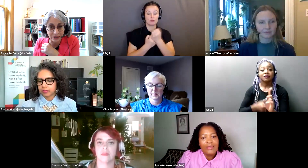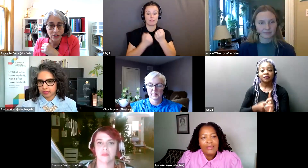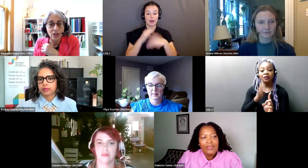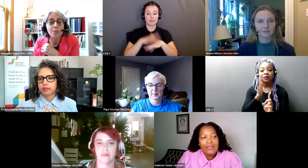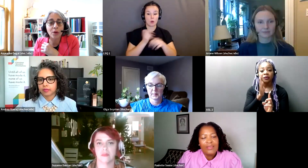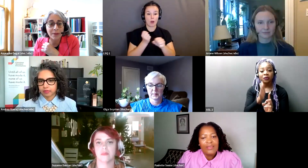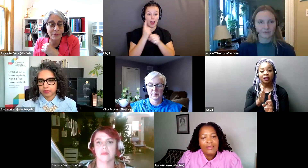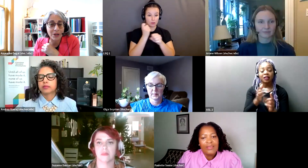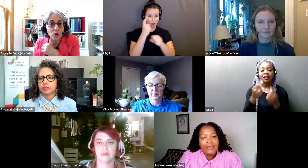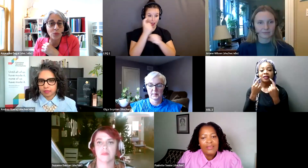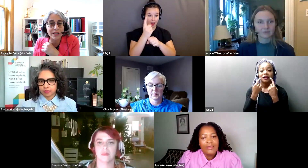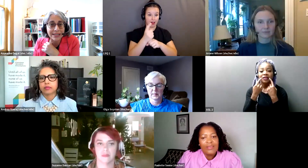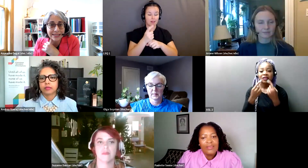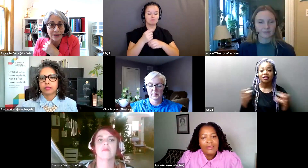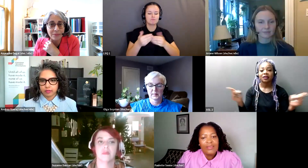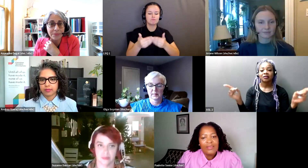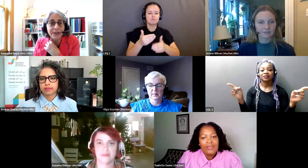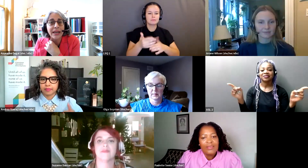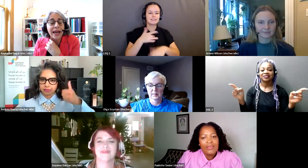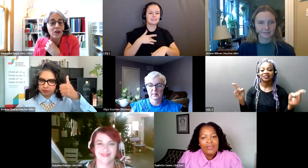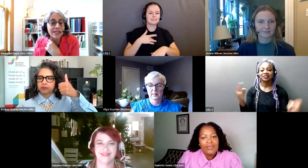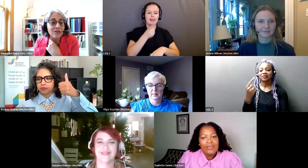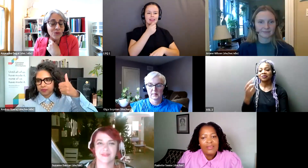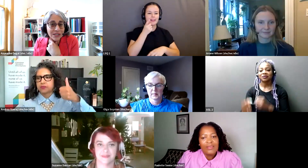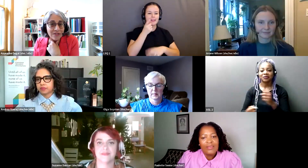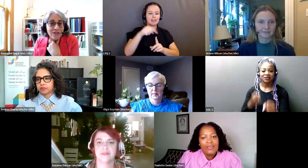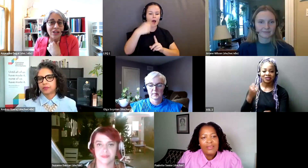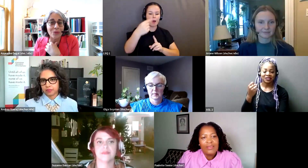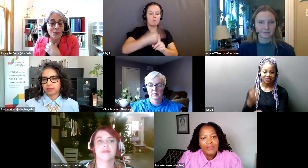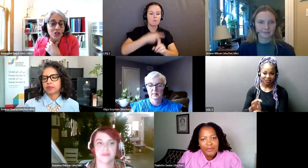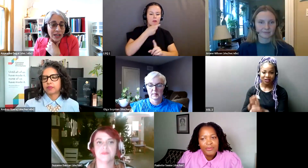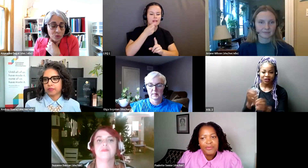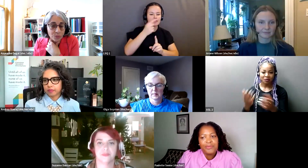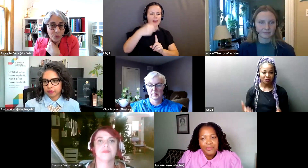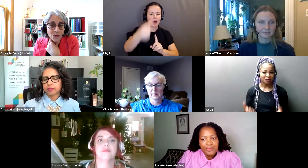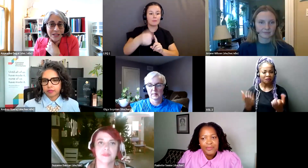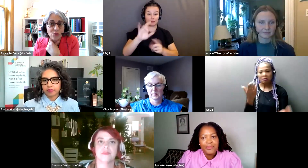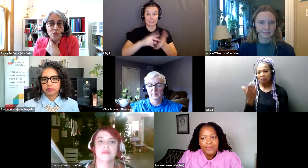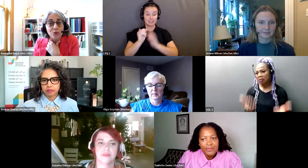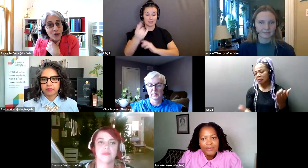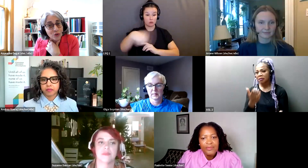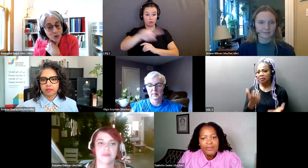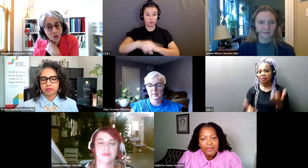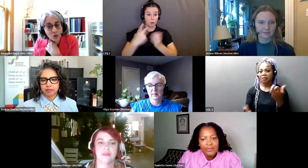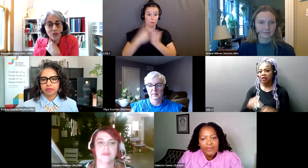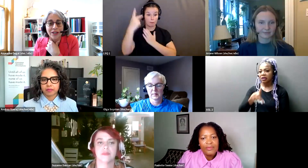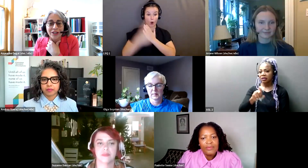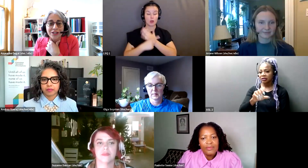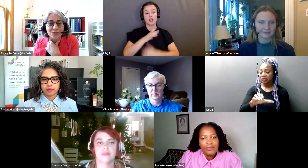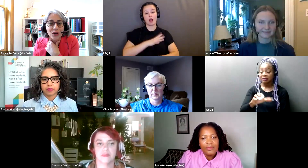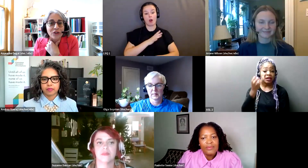annuel, probablement au mois de décembre. Alors, si vous avez un projet à nous proposer, nous pouvons